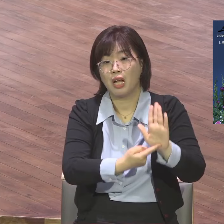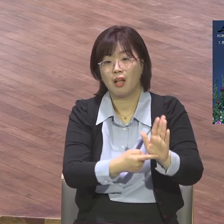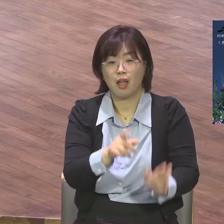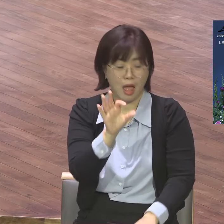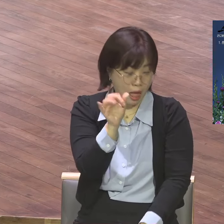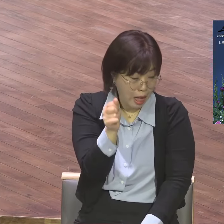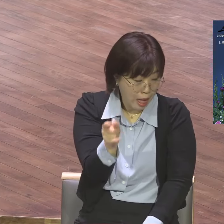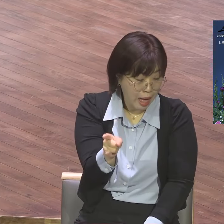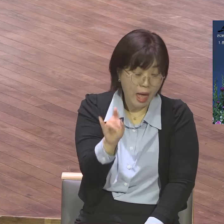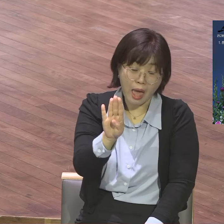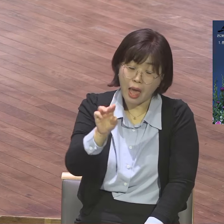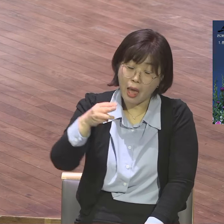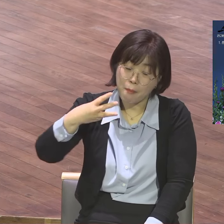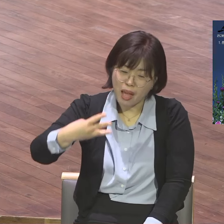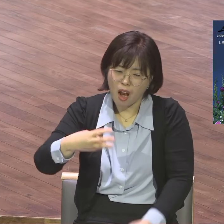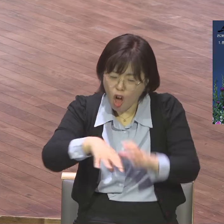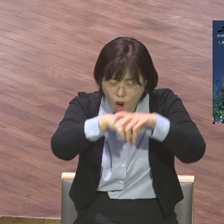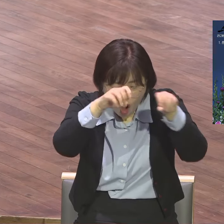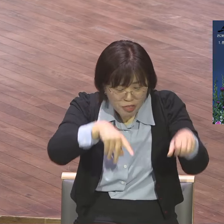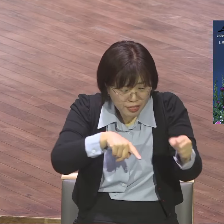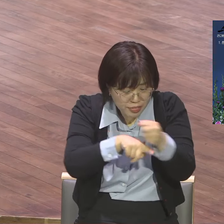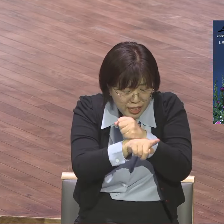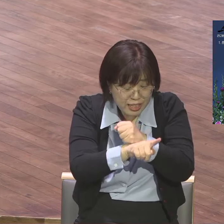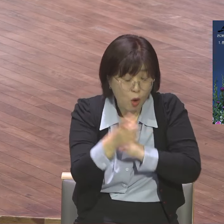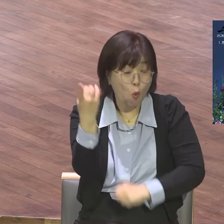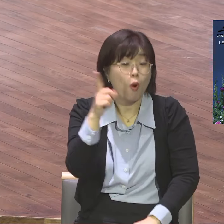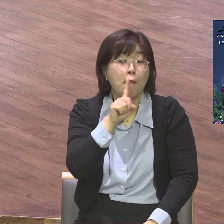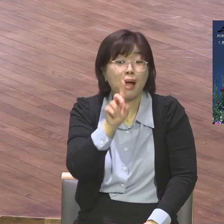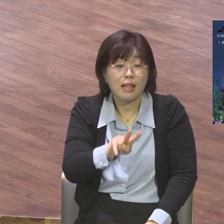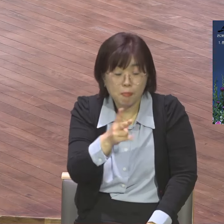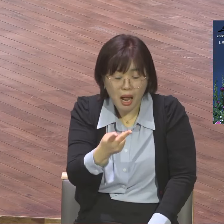허무함, 덧없음 이런 뜻이에요.